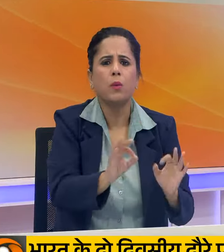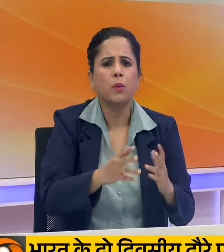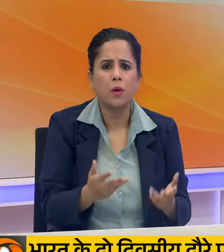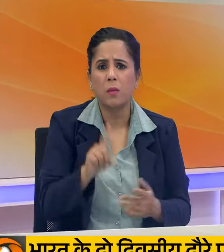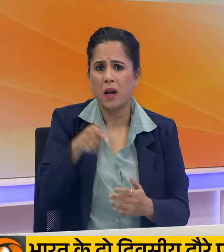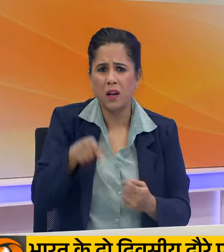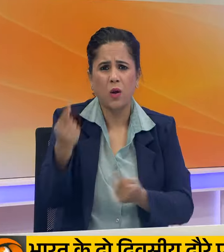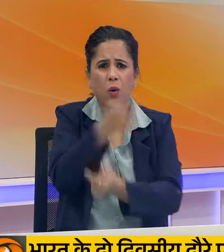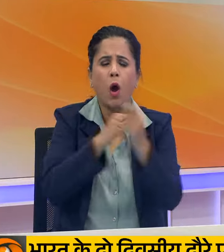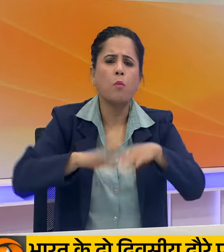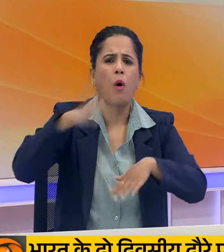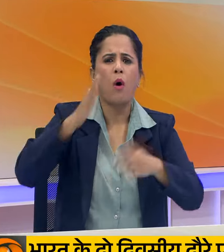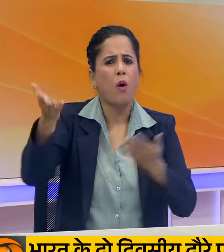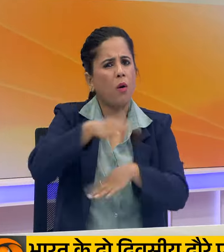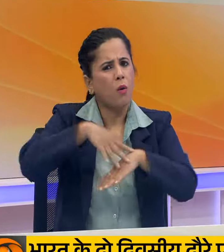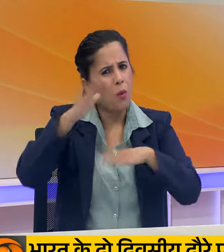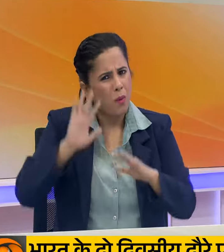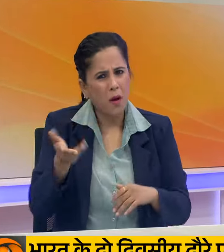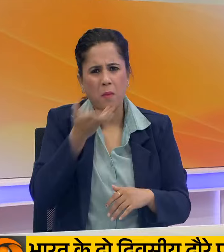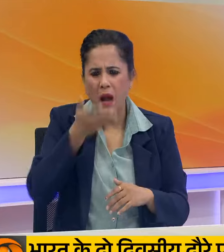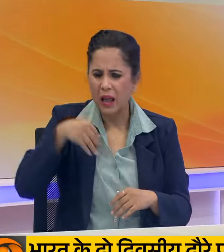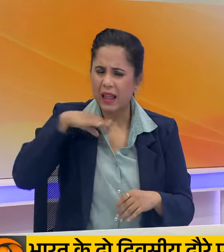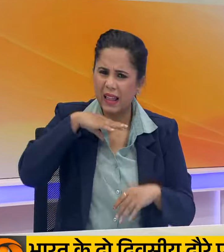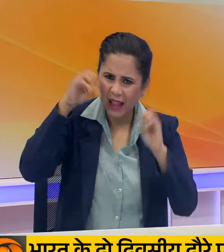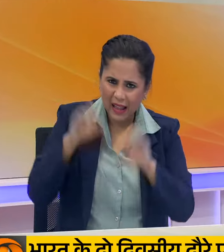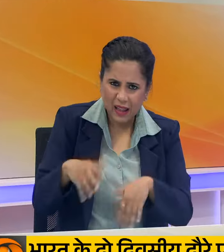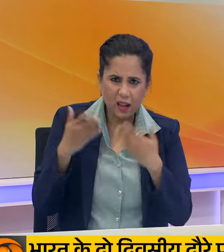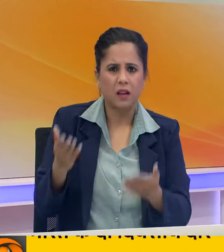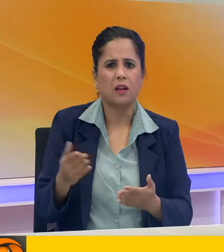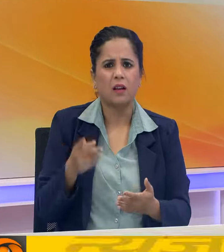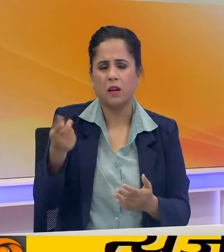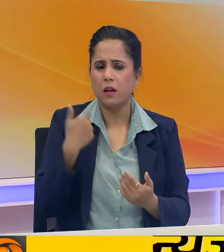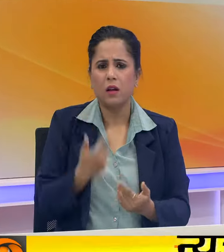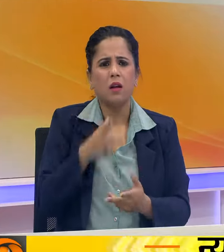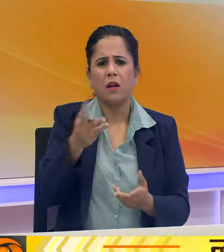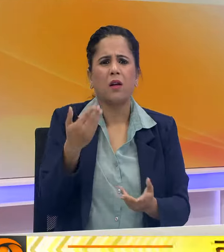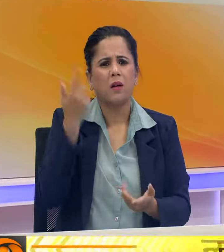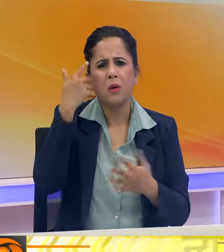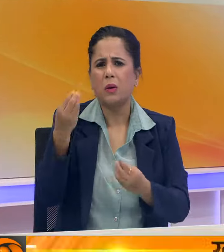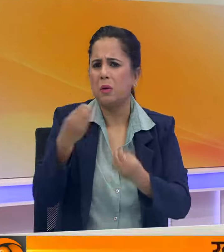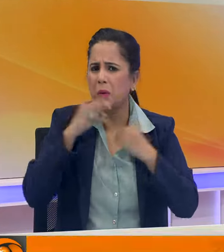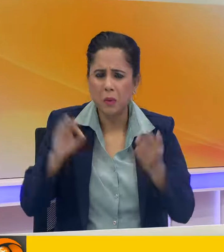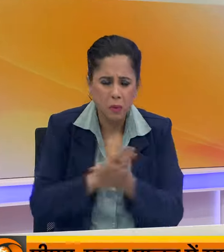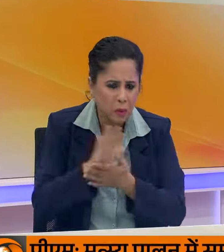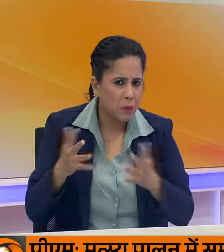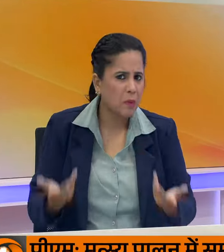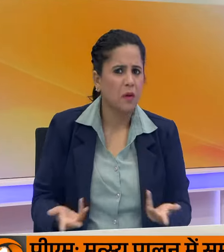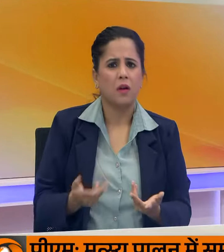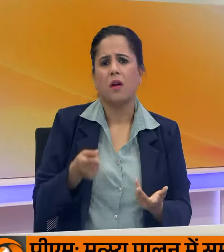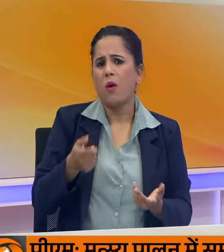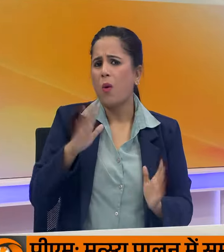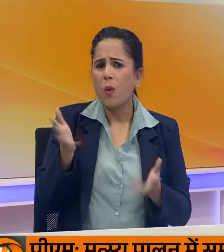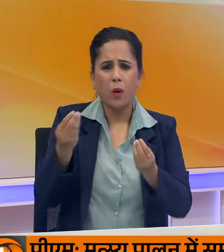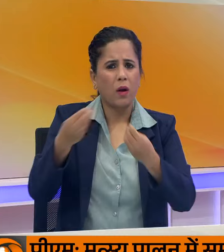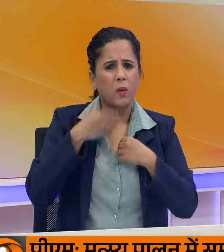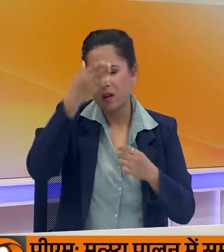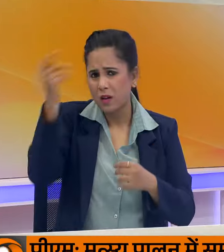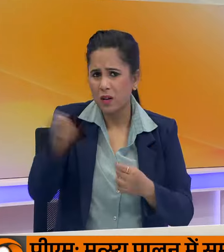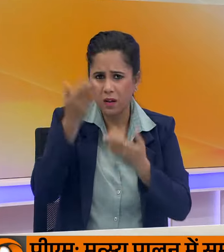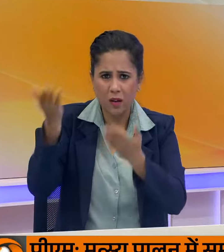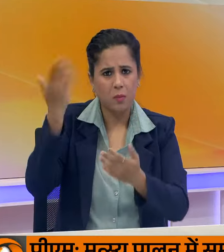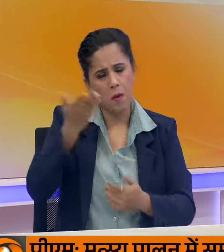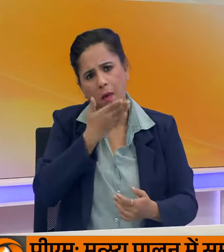राजनीति ज्यादा खेली जा रही है पानी आता तो गंदा आता है बिल्कुल सुधा नहीं है किस चीज की भी ना पानी की ना किसी चीज की केजरीवाल ने